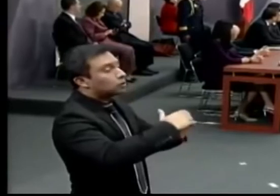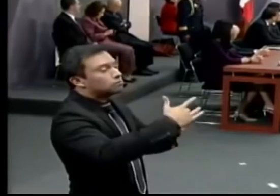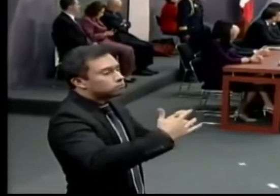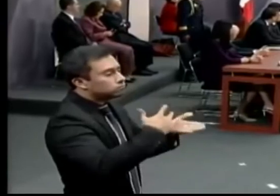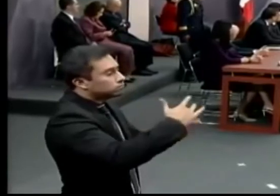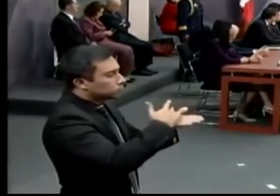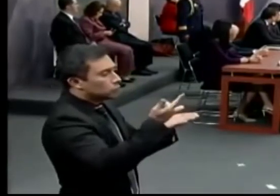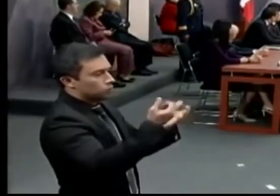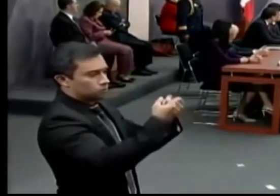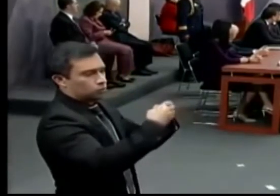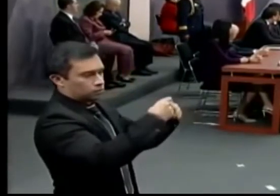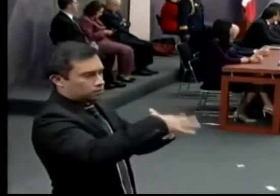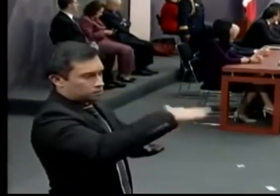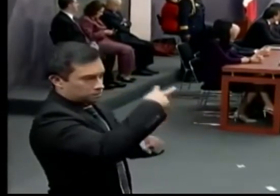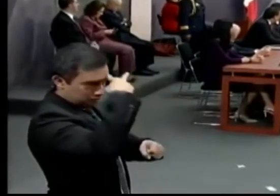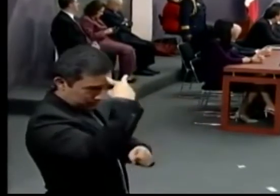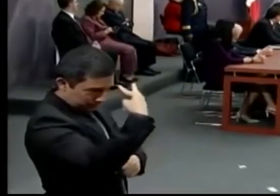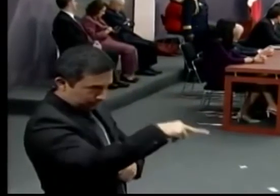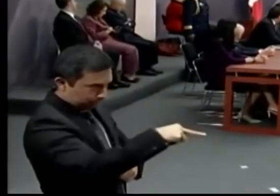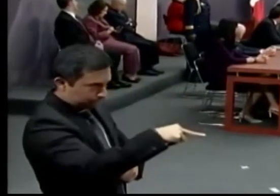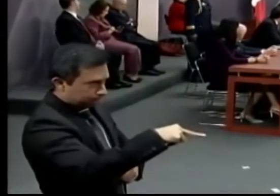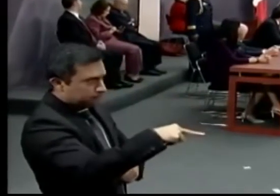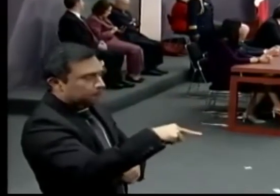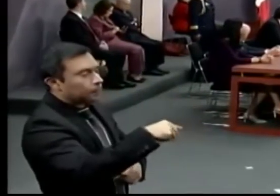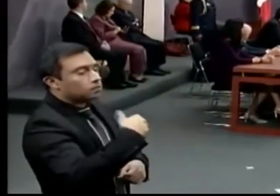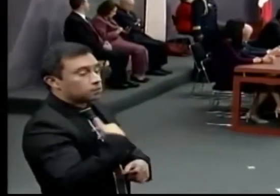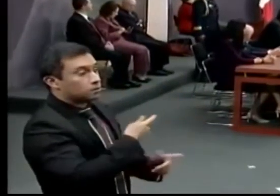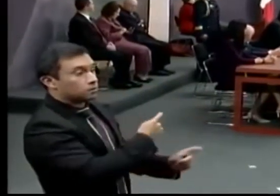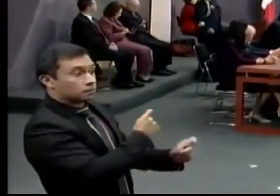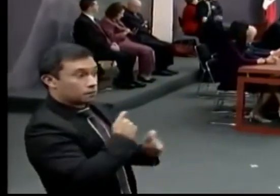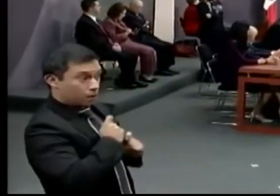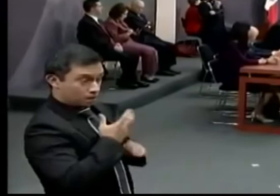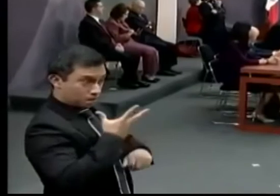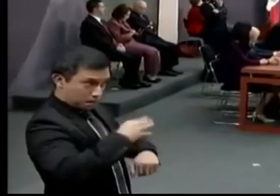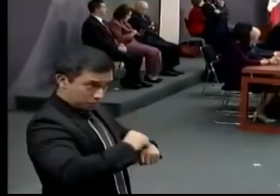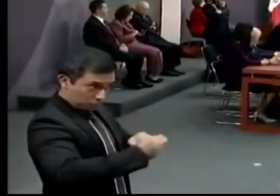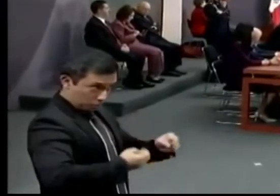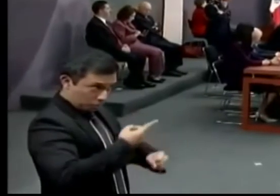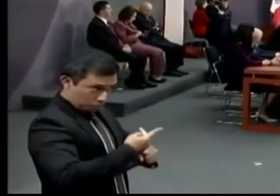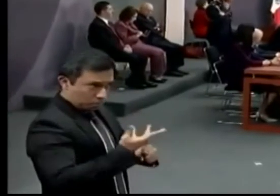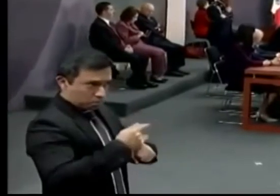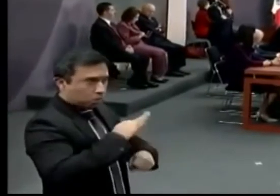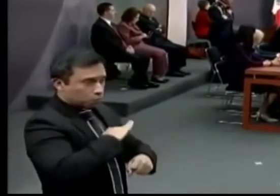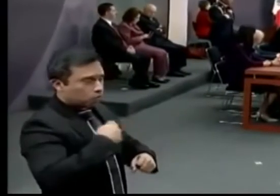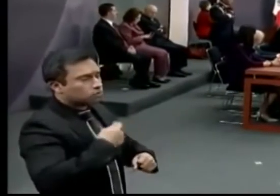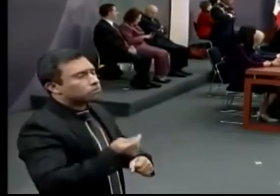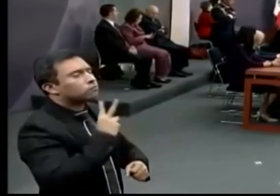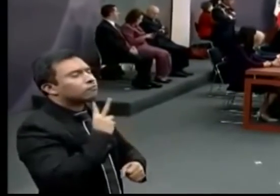sociedad mexicana. Agradecemos la oportunidad que se nos ha brindado en traer nuestra voz a este